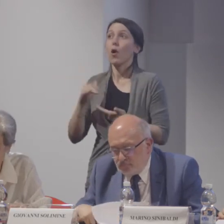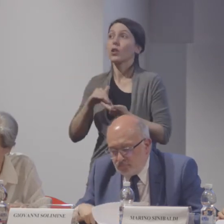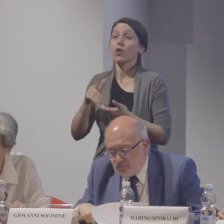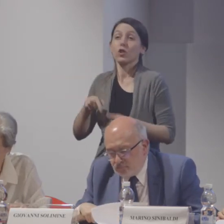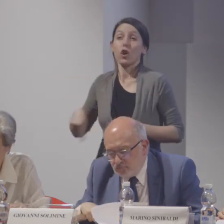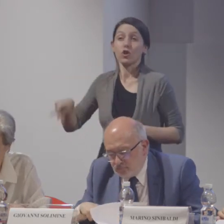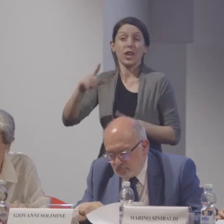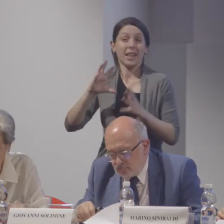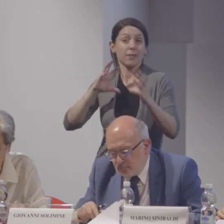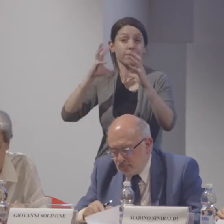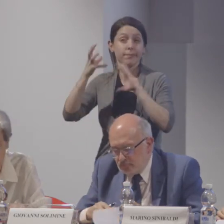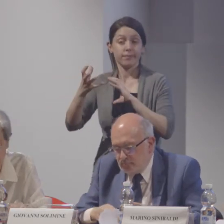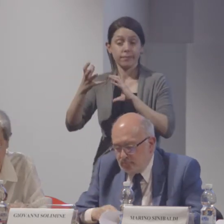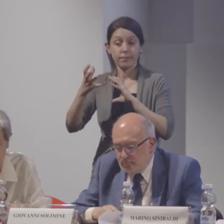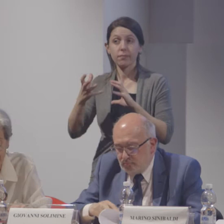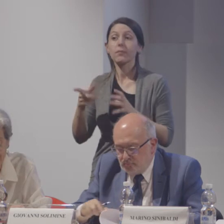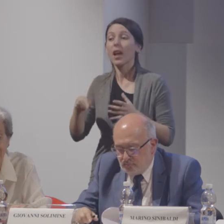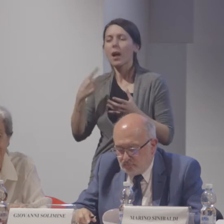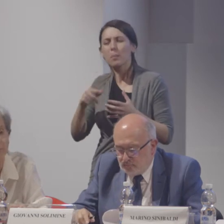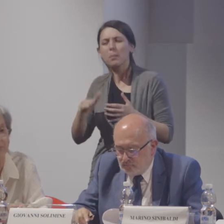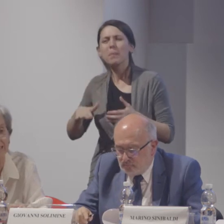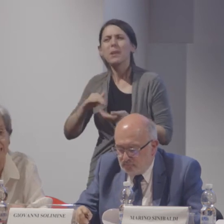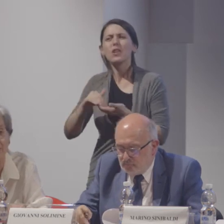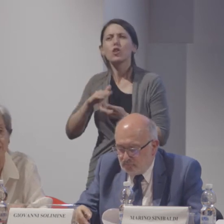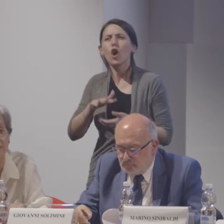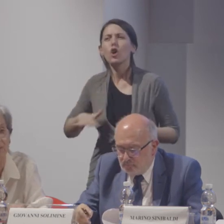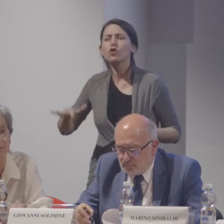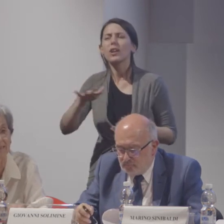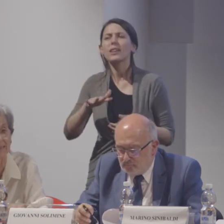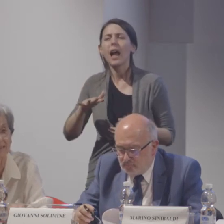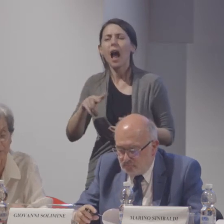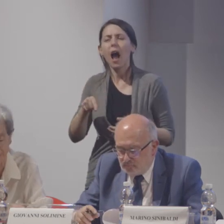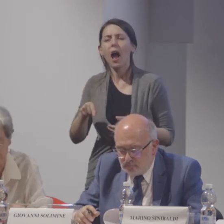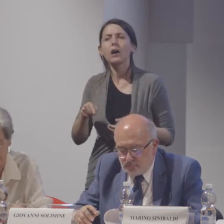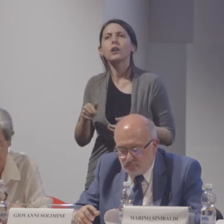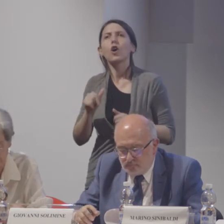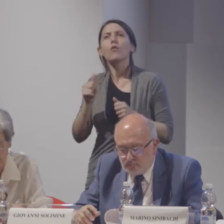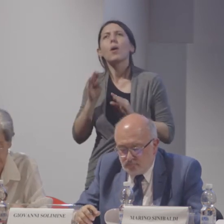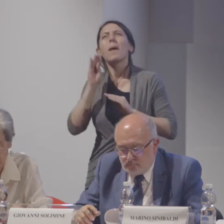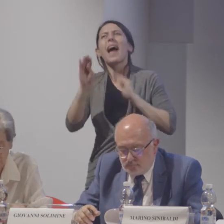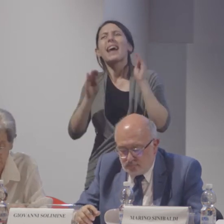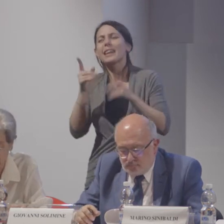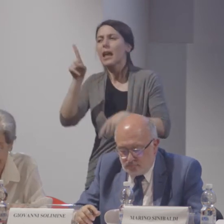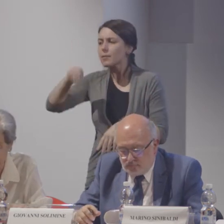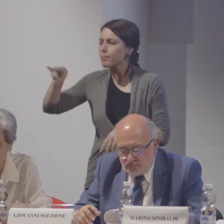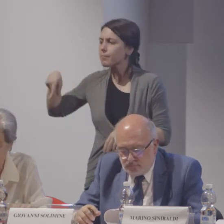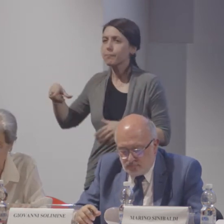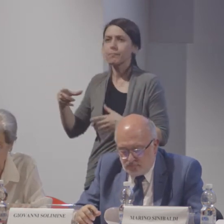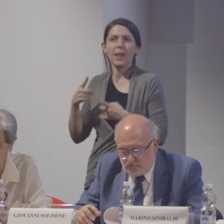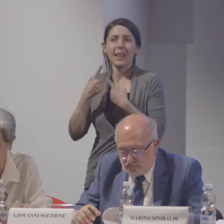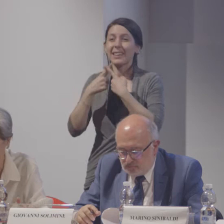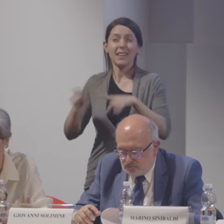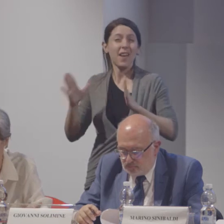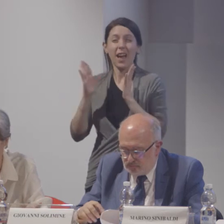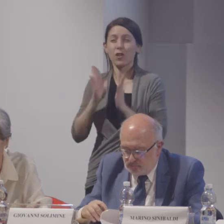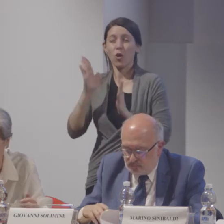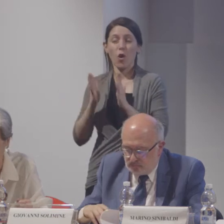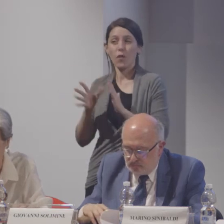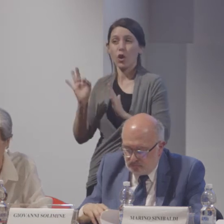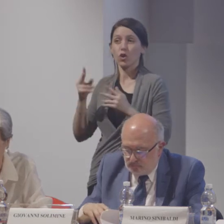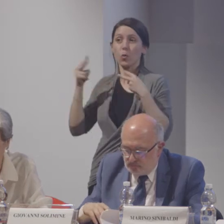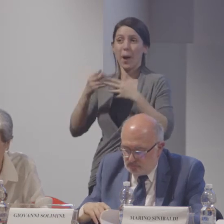a ognuno un livello di competenza impensabile 50 anni fa, quando tanti fattori, la modestia